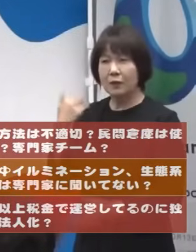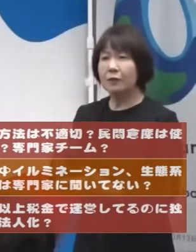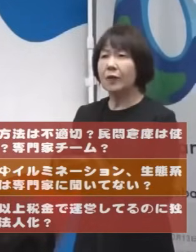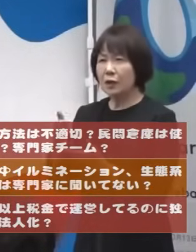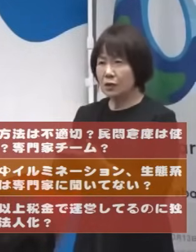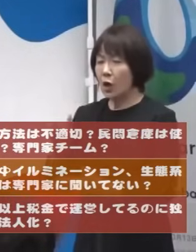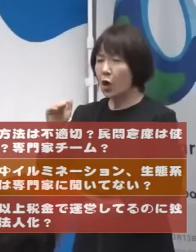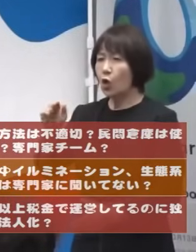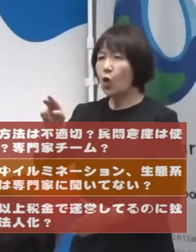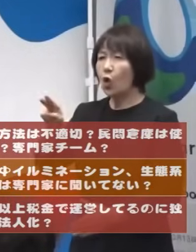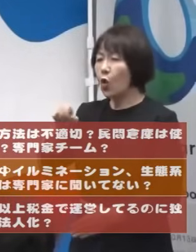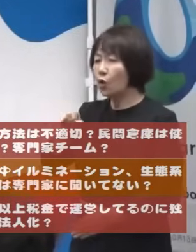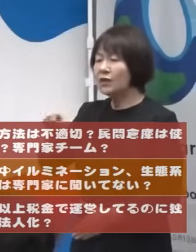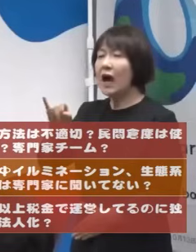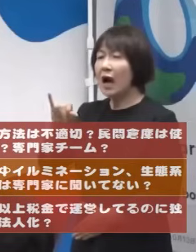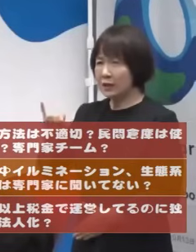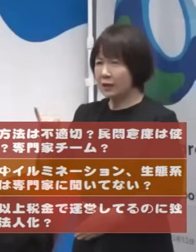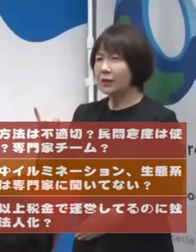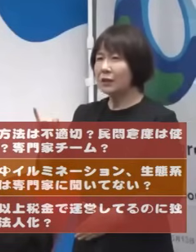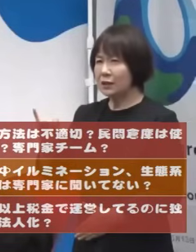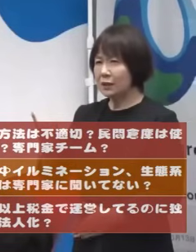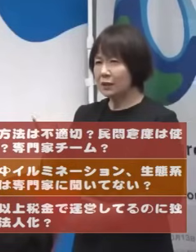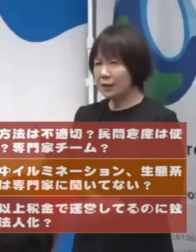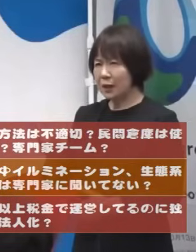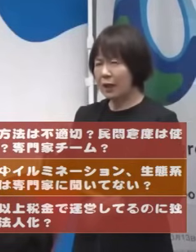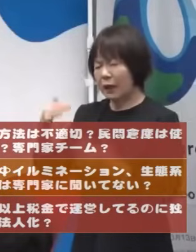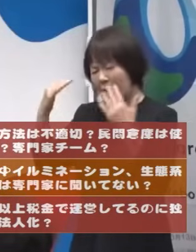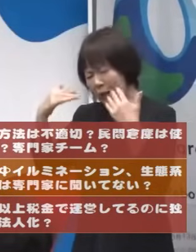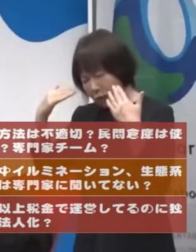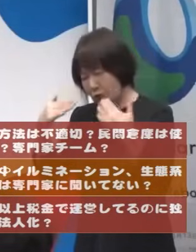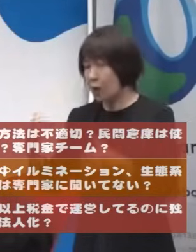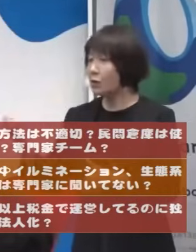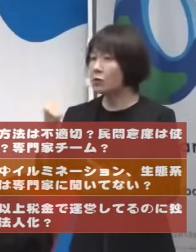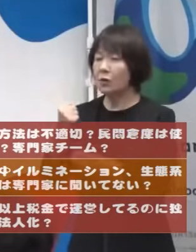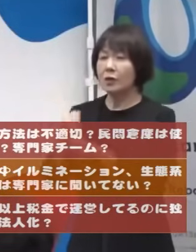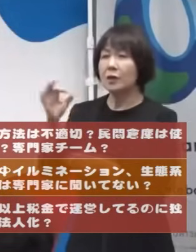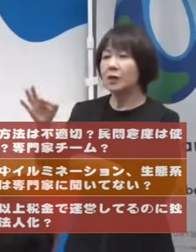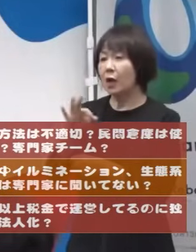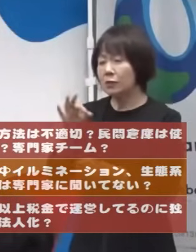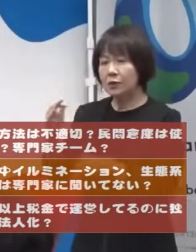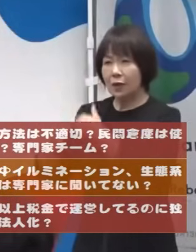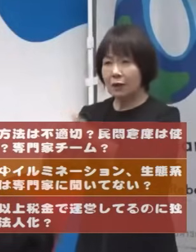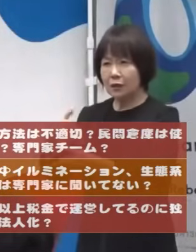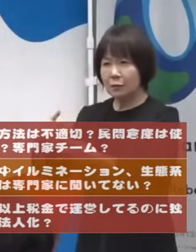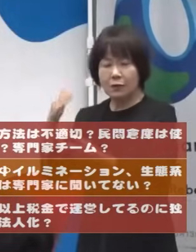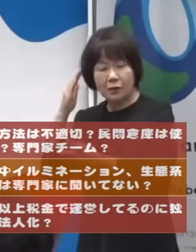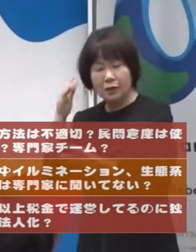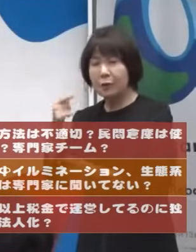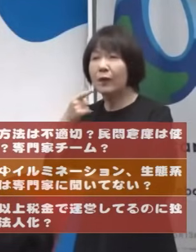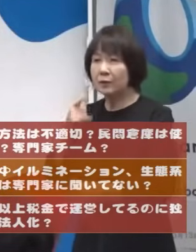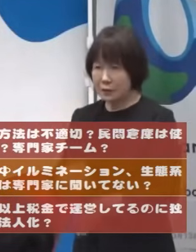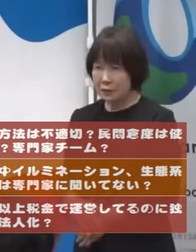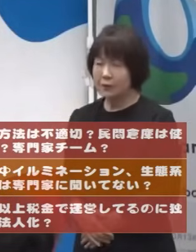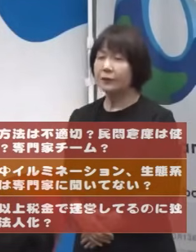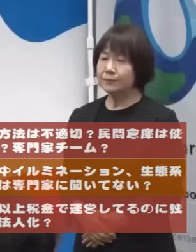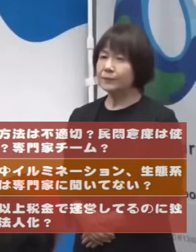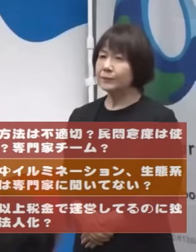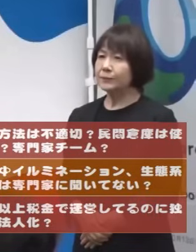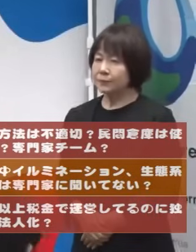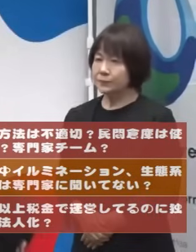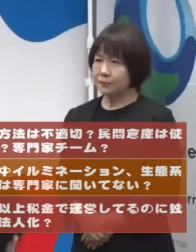通り鋼材等で比較的熱とかにも強い作品だとも聞いてますから、何らか